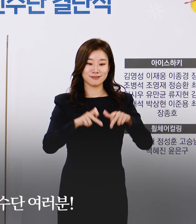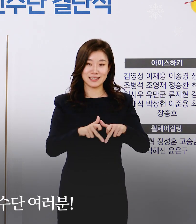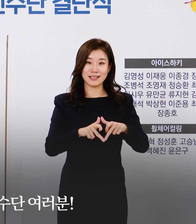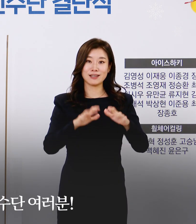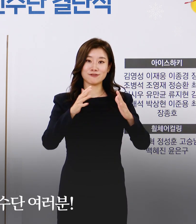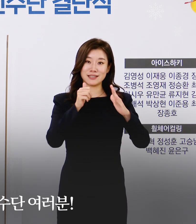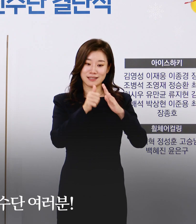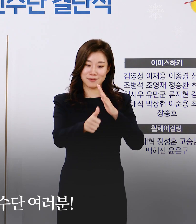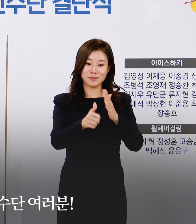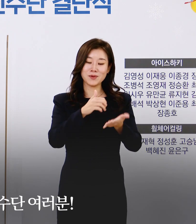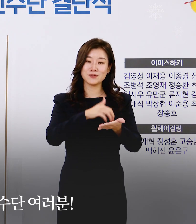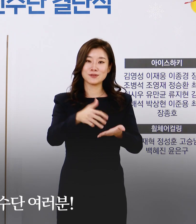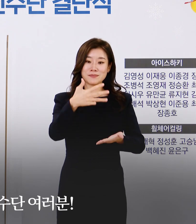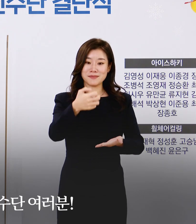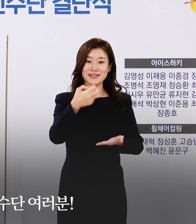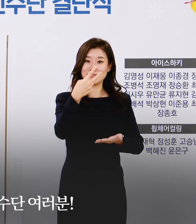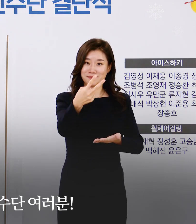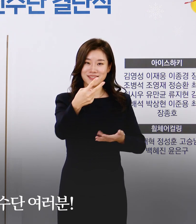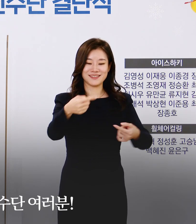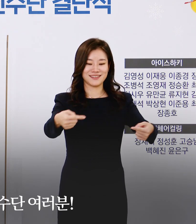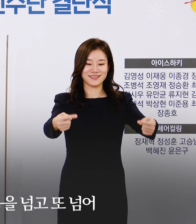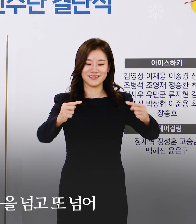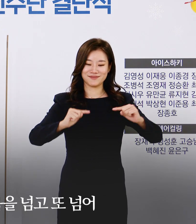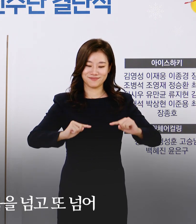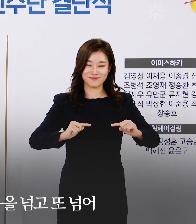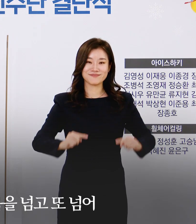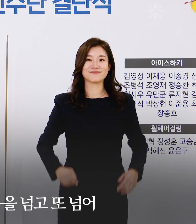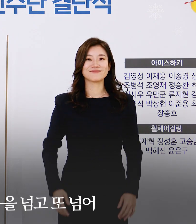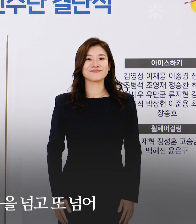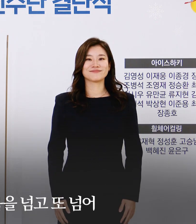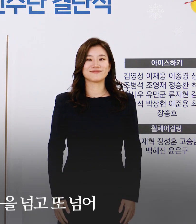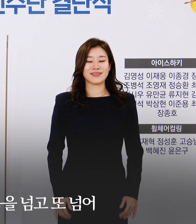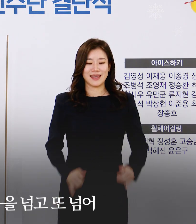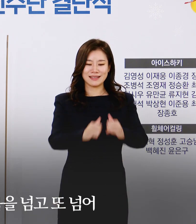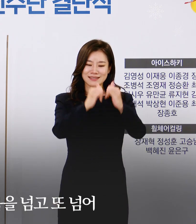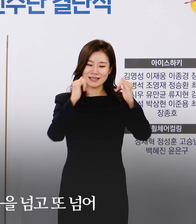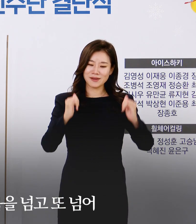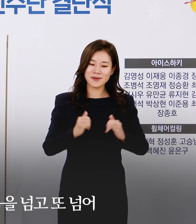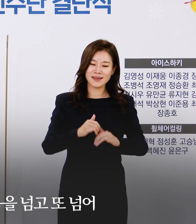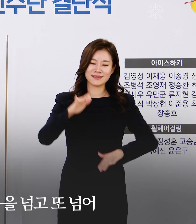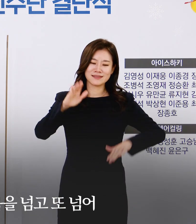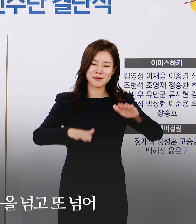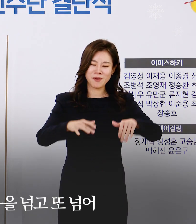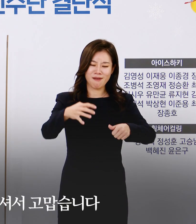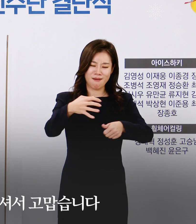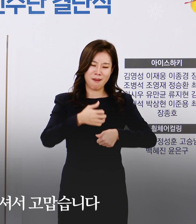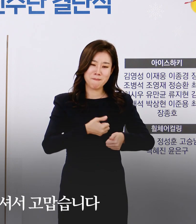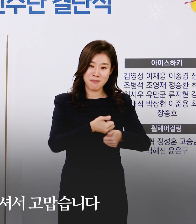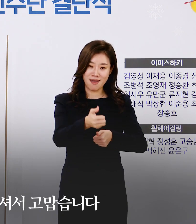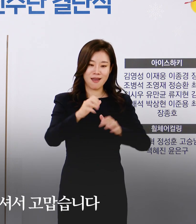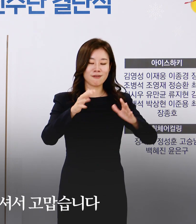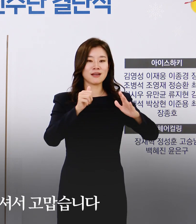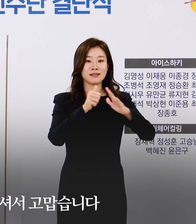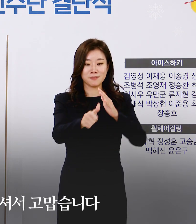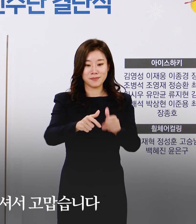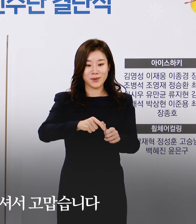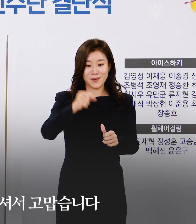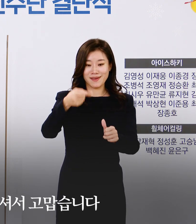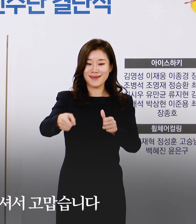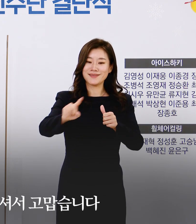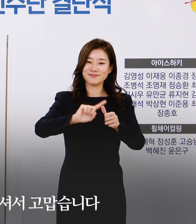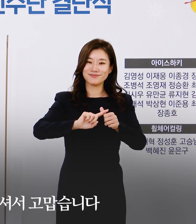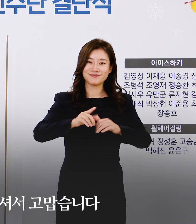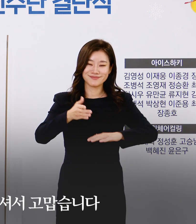계신 82명의 선수단 여러분, 수많은 어려움을 넘고 또 넘어 여기까지 와